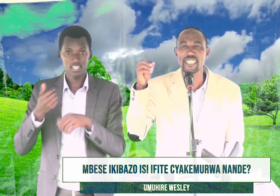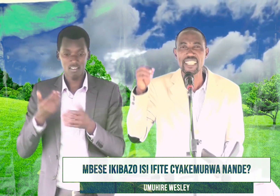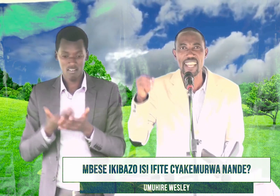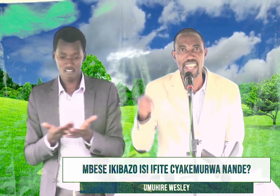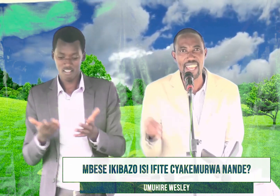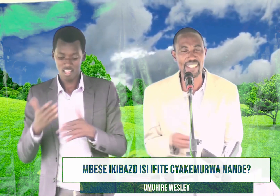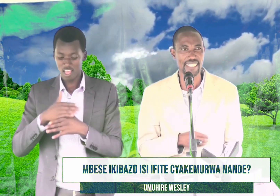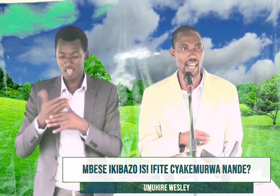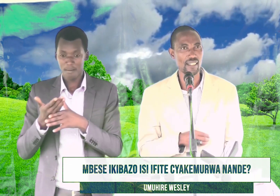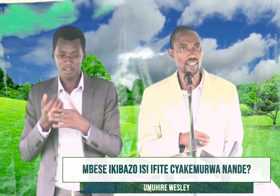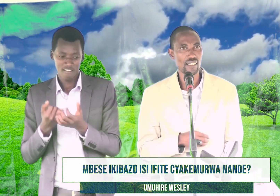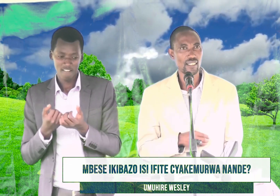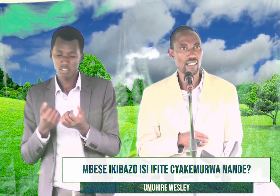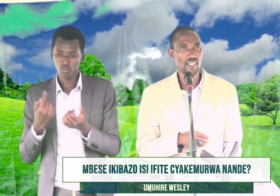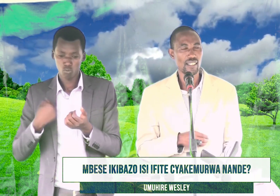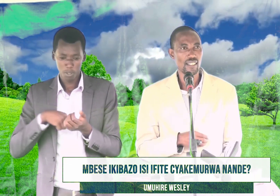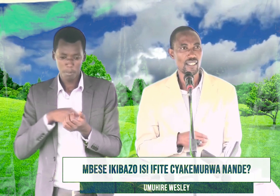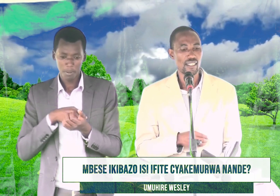natwe tugirire neza.